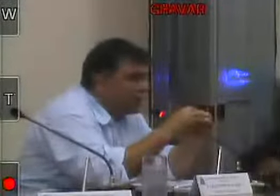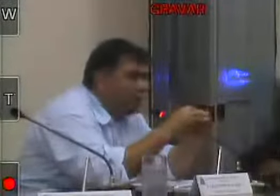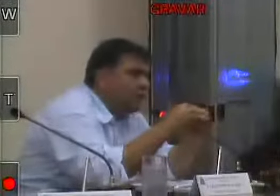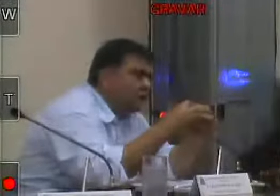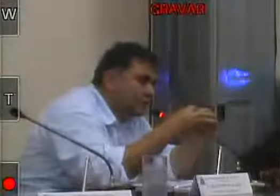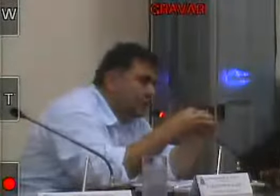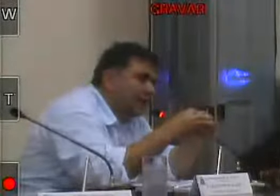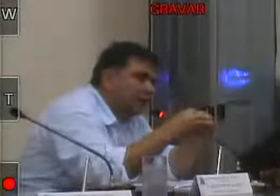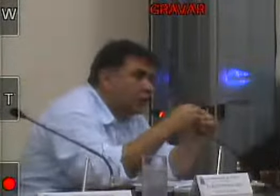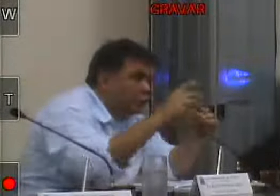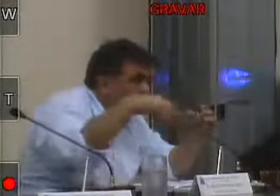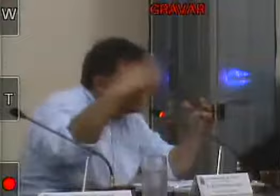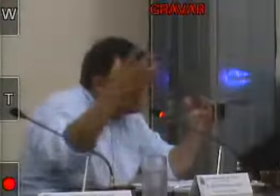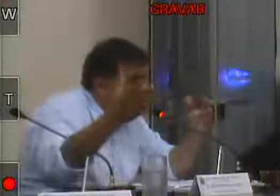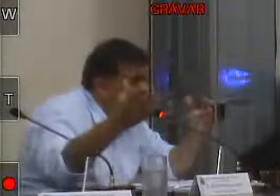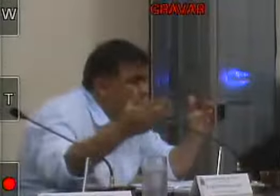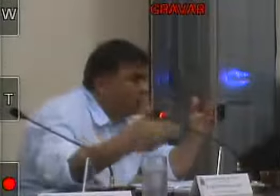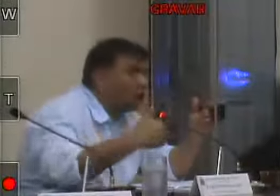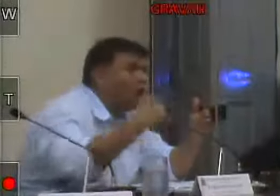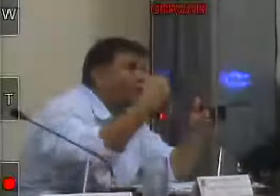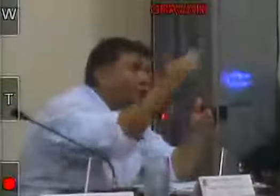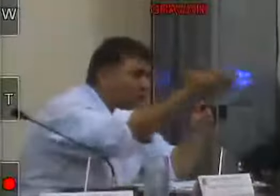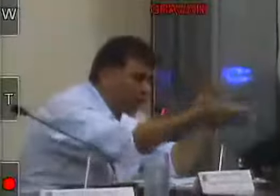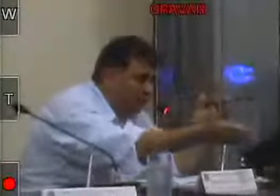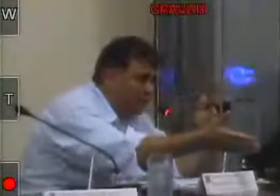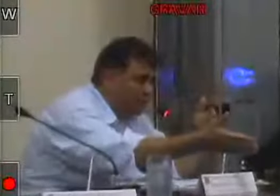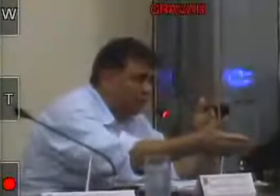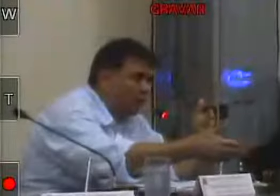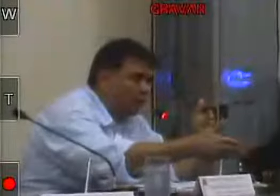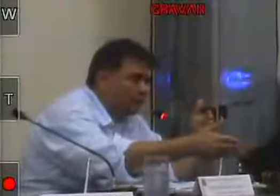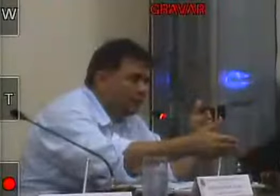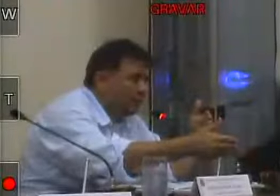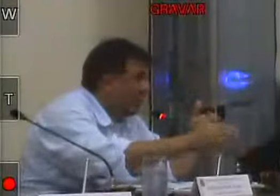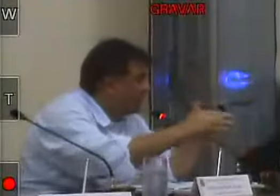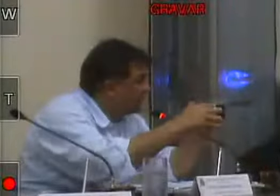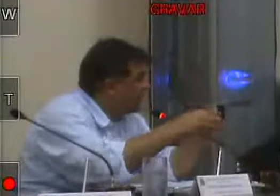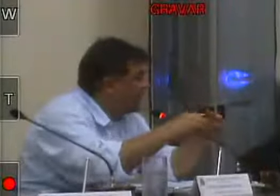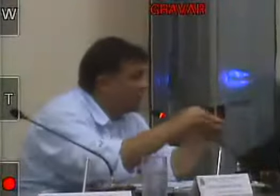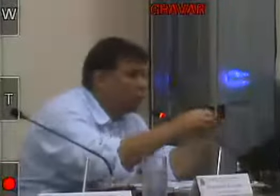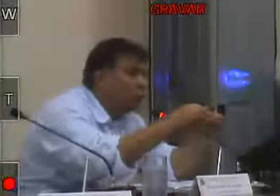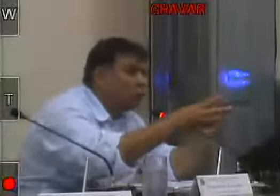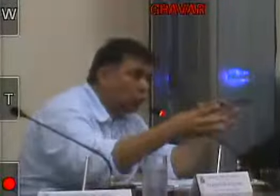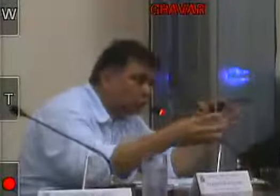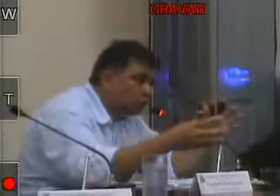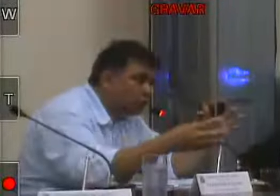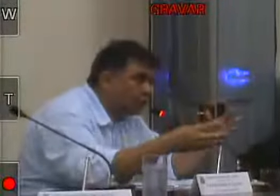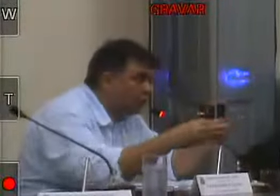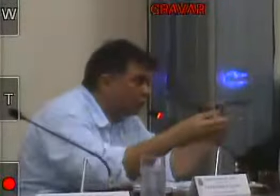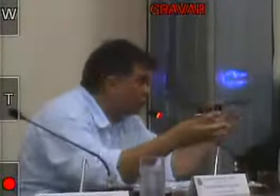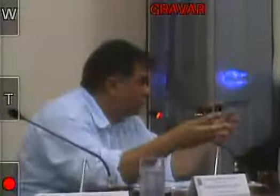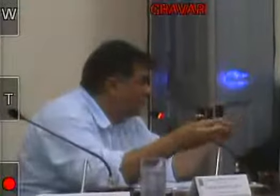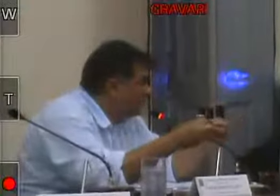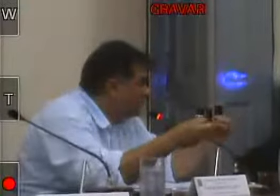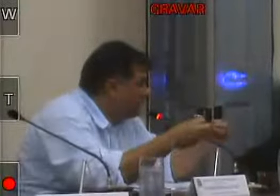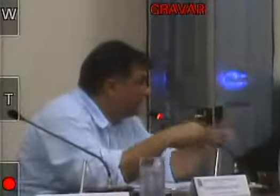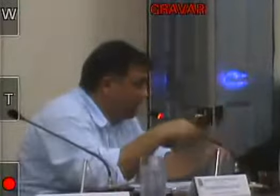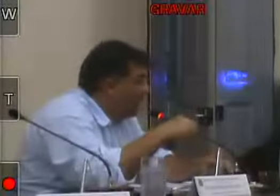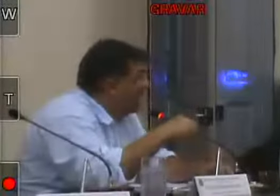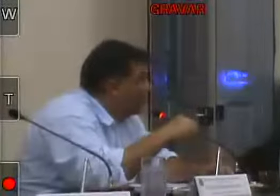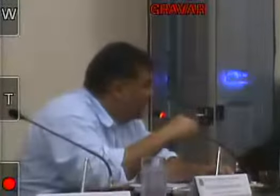seja, houve sensibilidade. Nos demais condomínios, houve a oferta da SO. Mas parece que nem todos